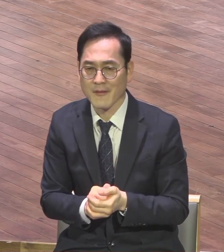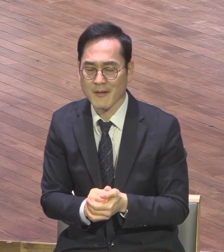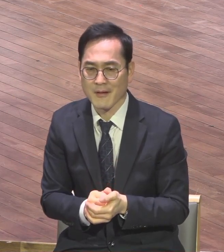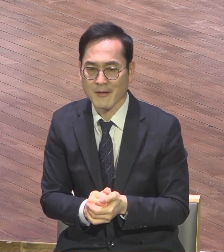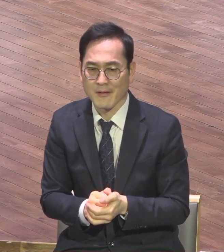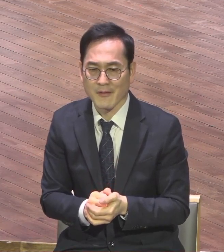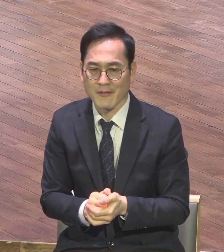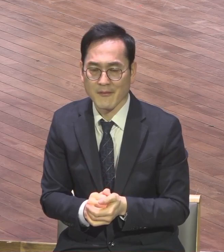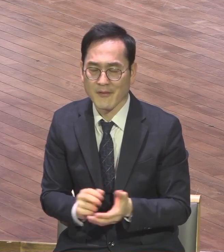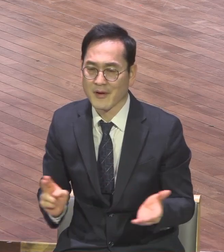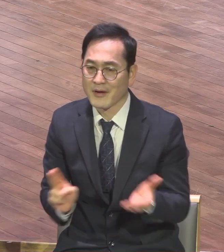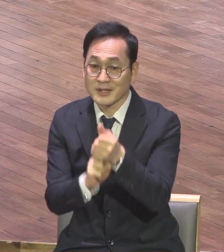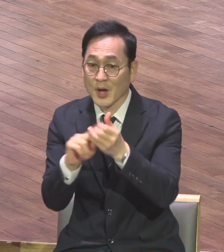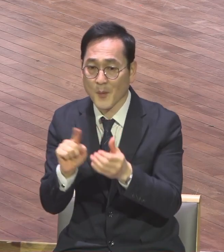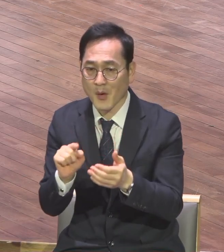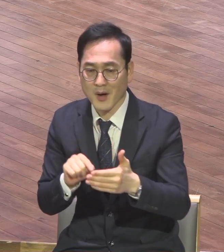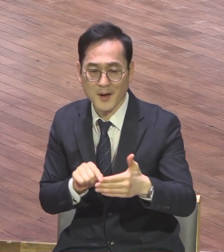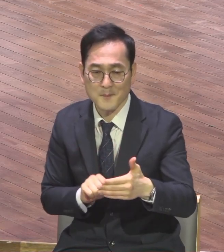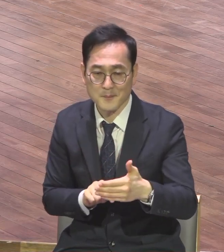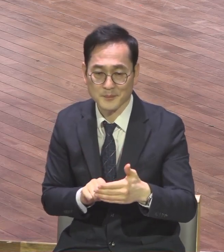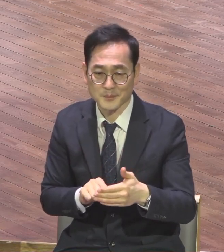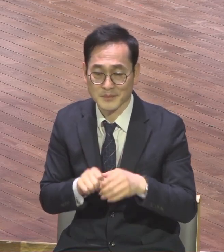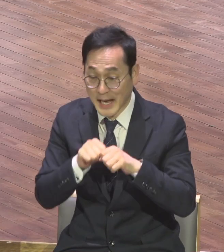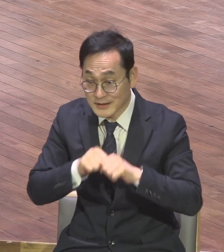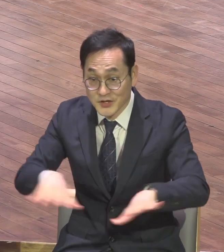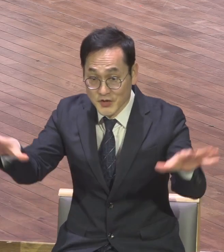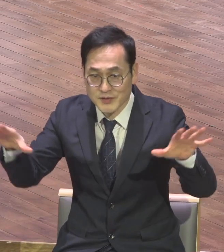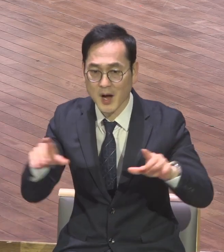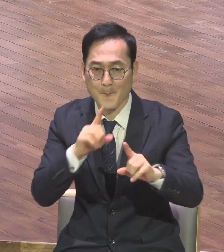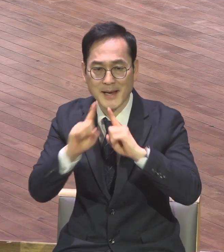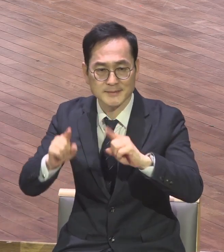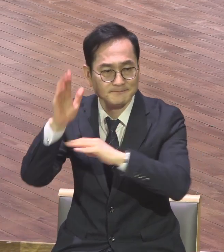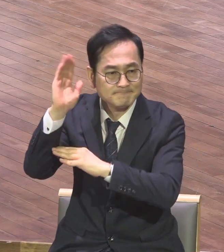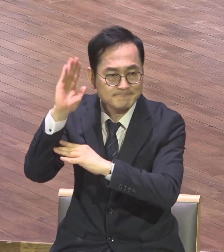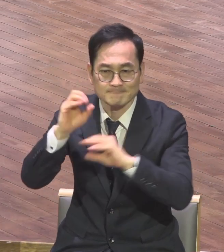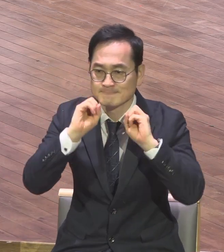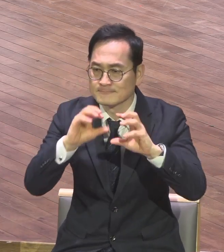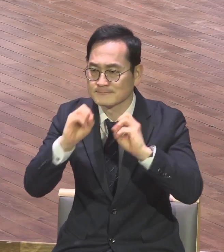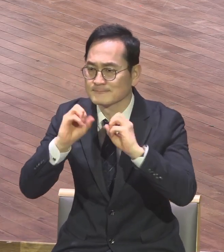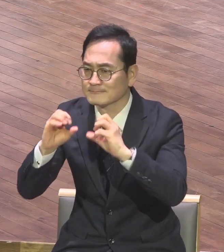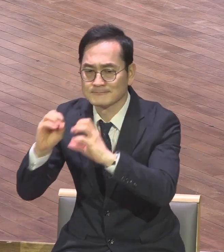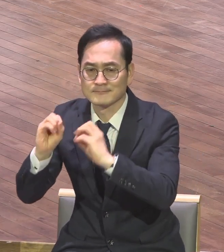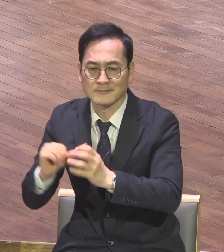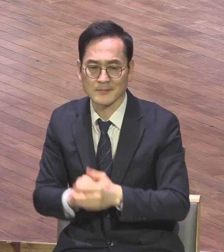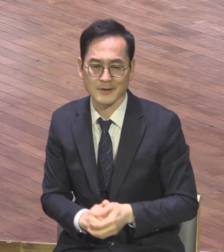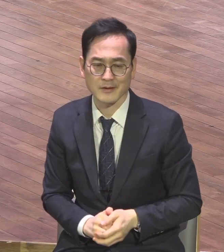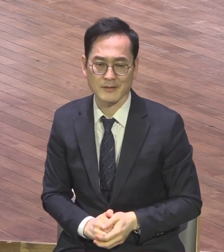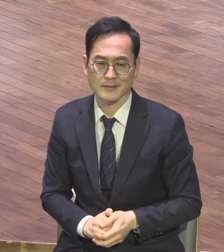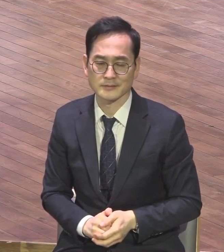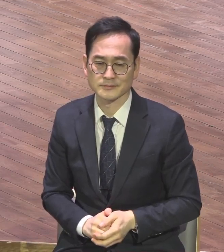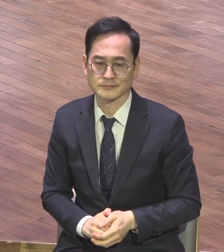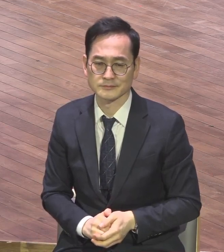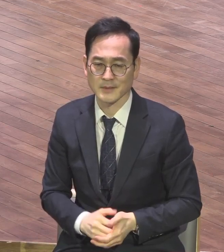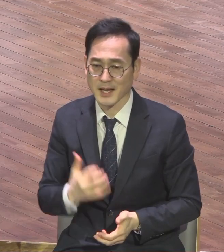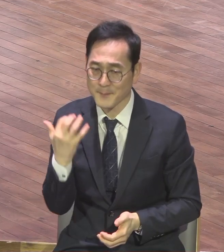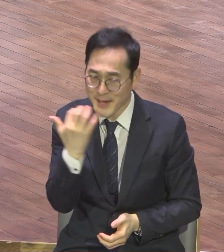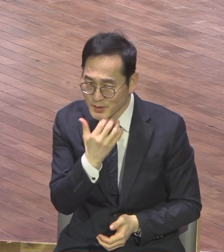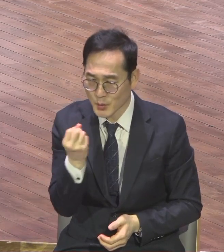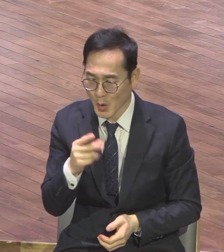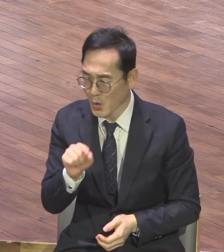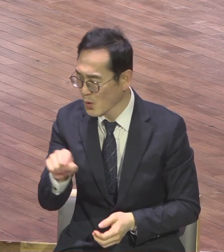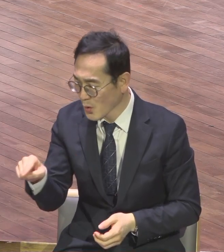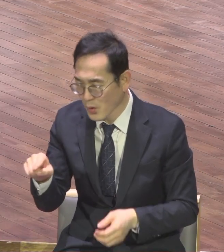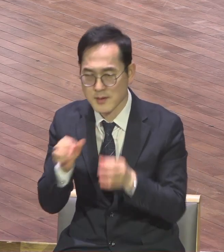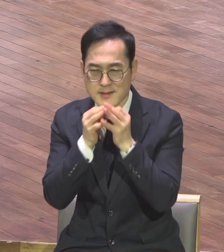밖으로 튀어나와가지고 베드로와 열한 사도가 함께 뭐라 그랬어요? 소리 높여 이르되